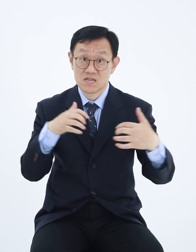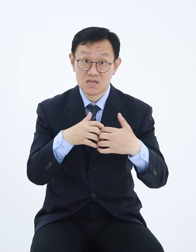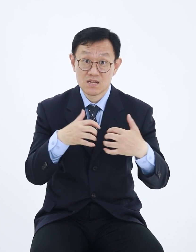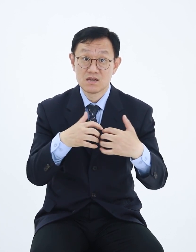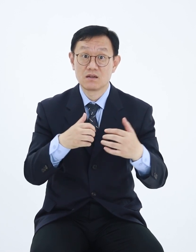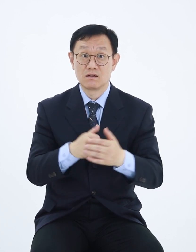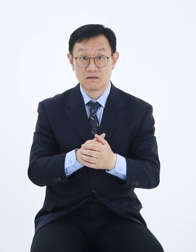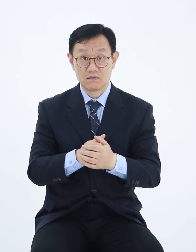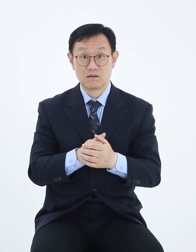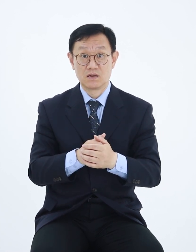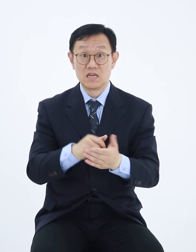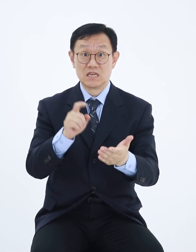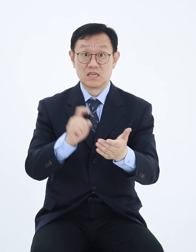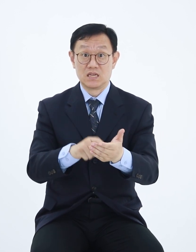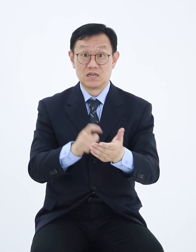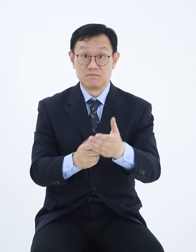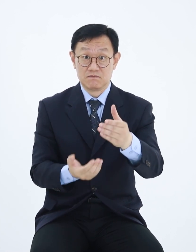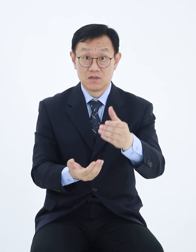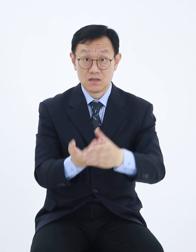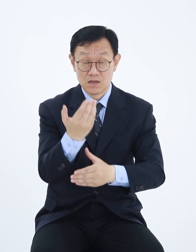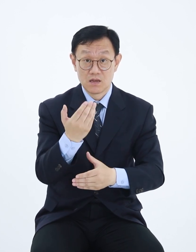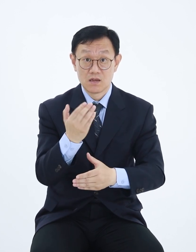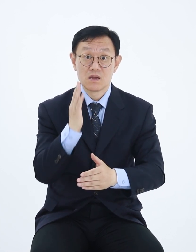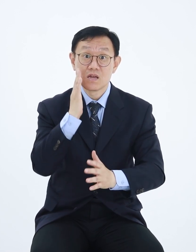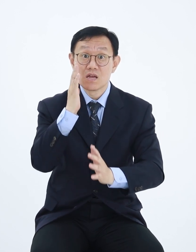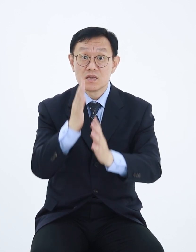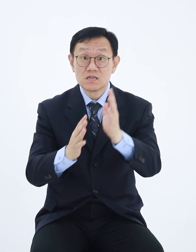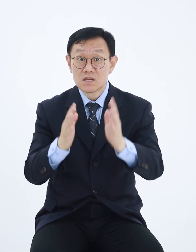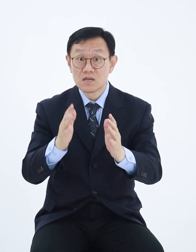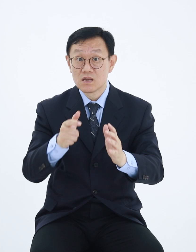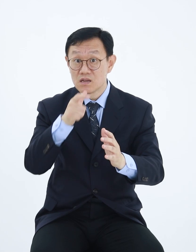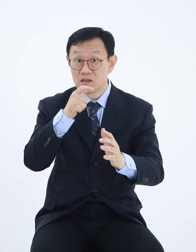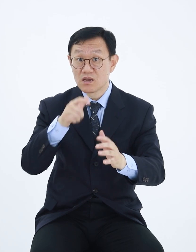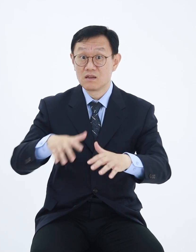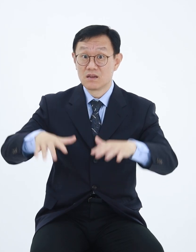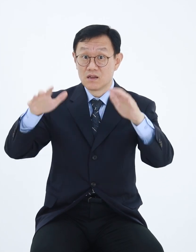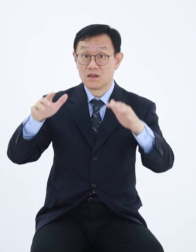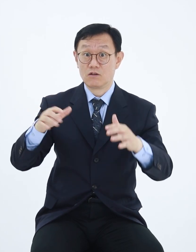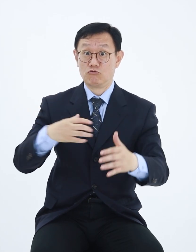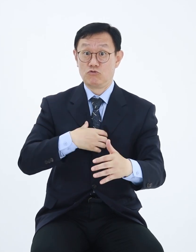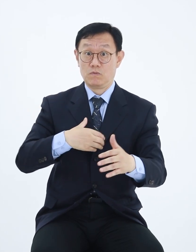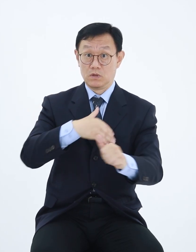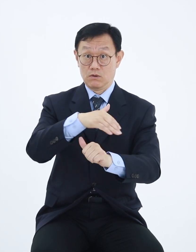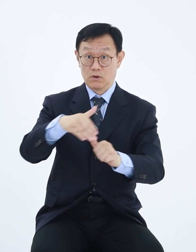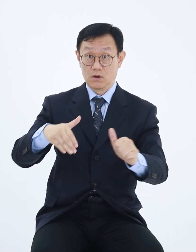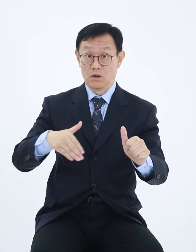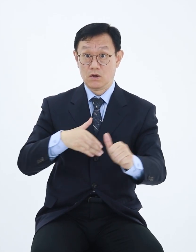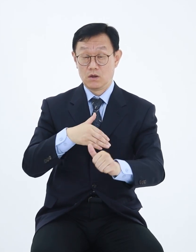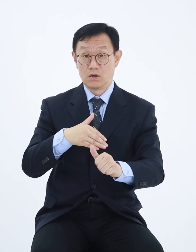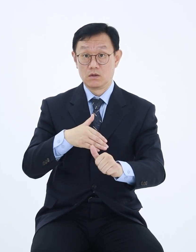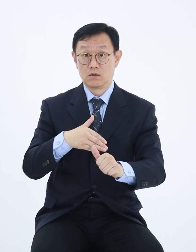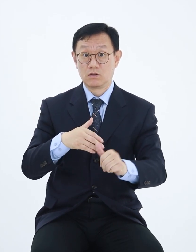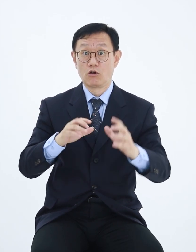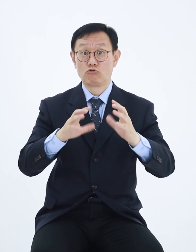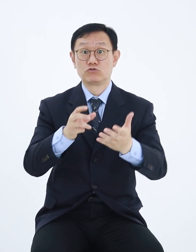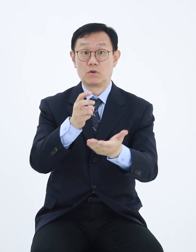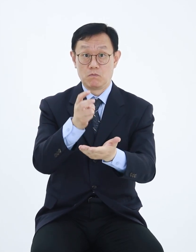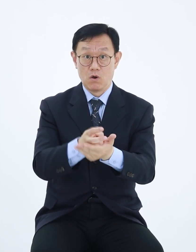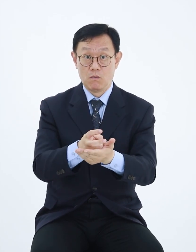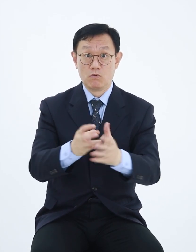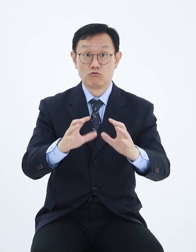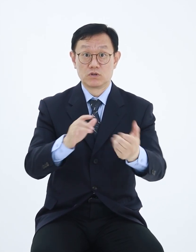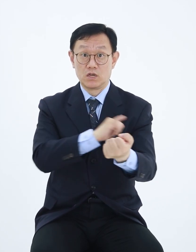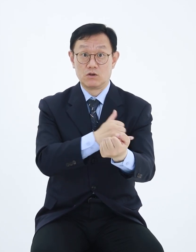충돌, 인도적 차원의 긴급 사태 및 자연재해의 발생과 같은 위험 상황에서 국제인도법 및